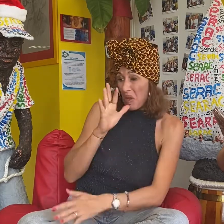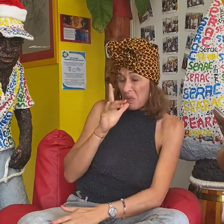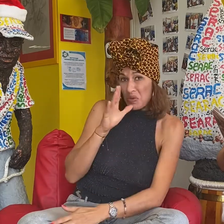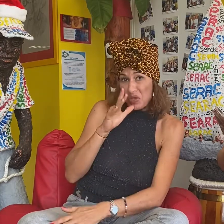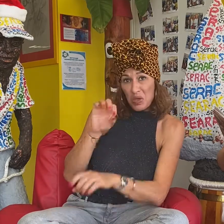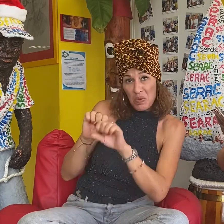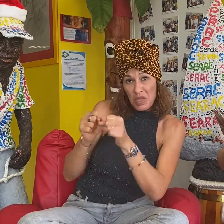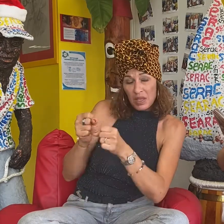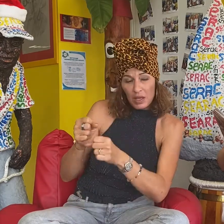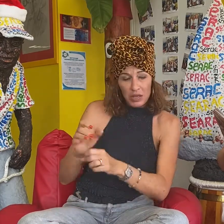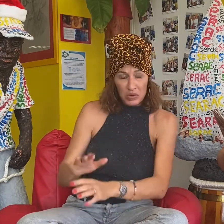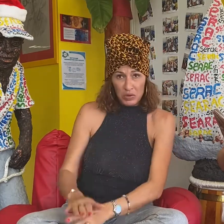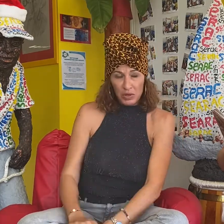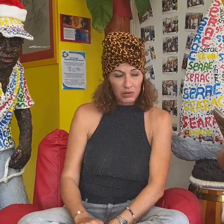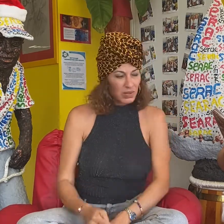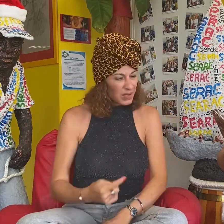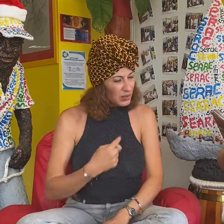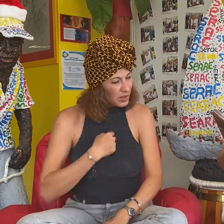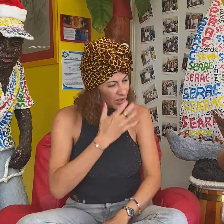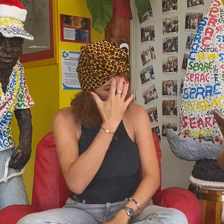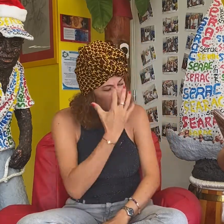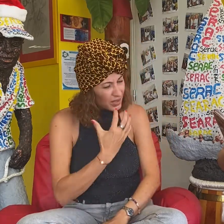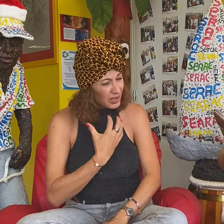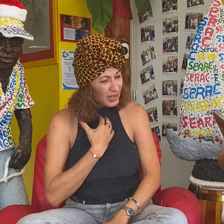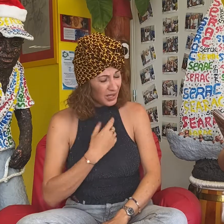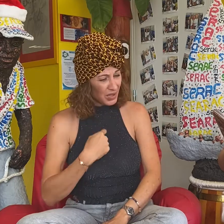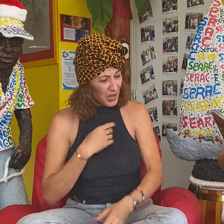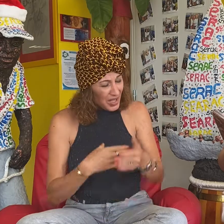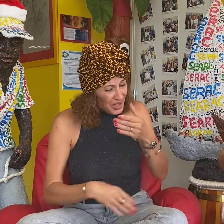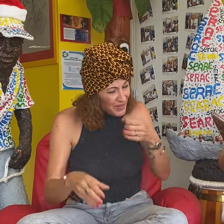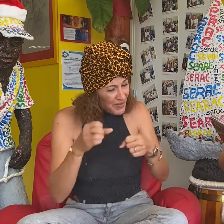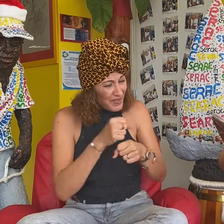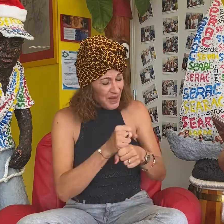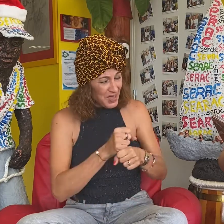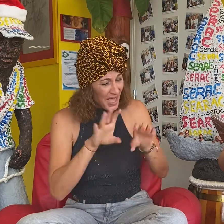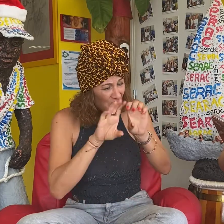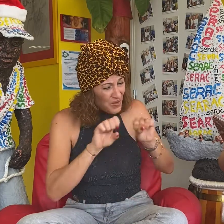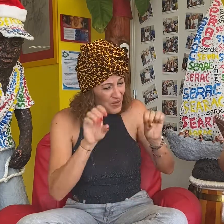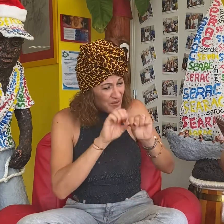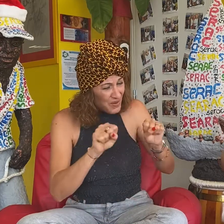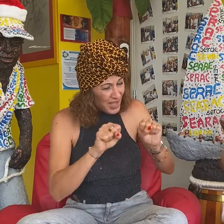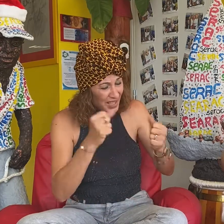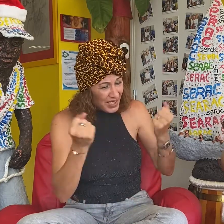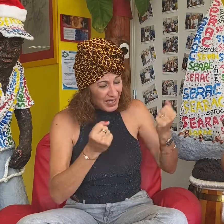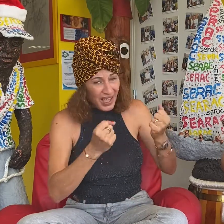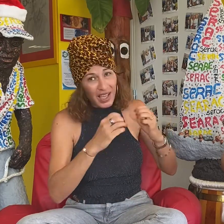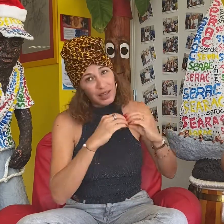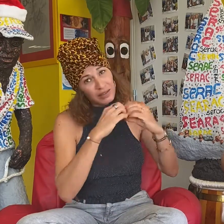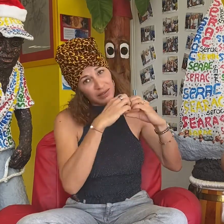Tu sais que cela me rend triste. J'avais fabriqué tes voitures avec amour.